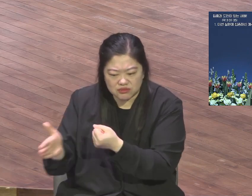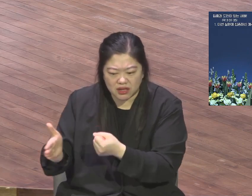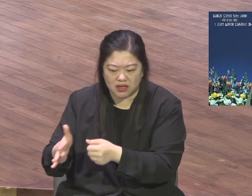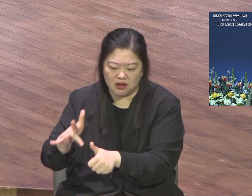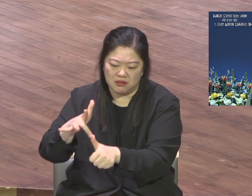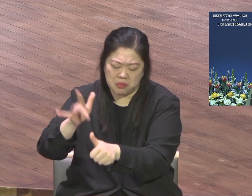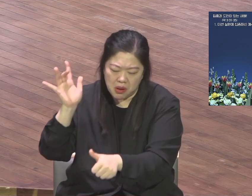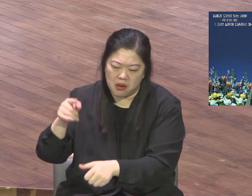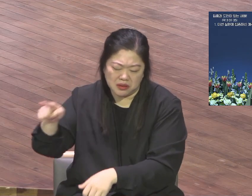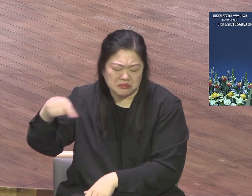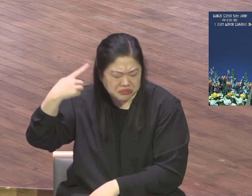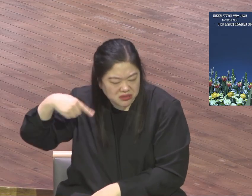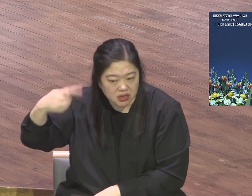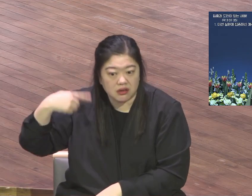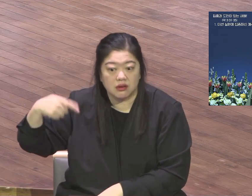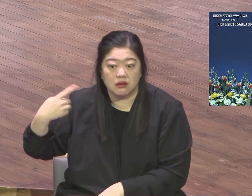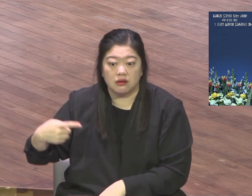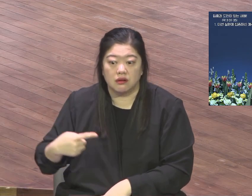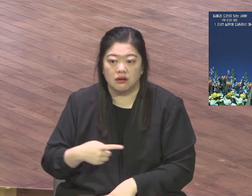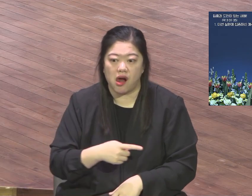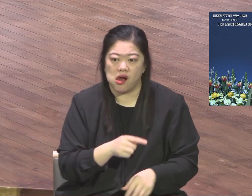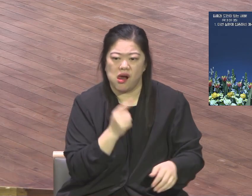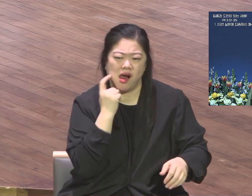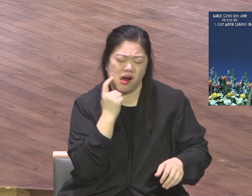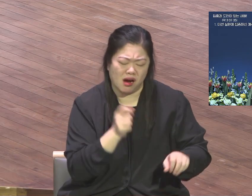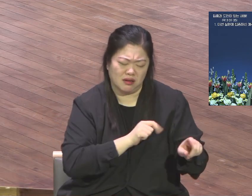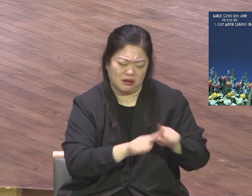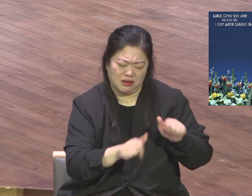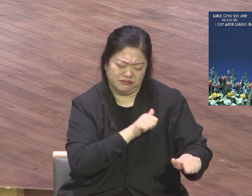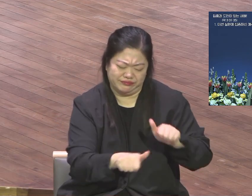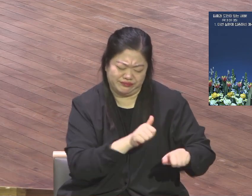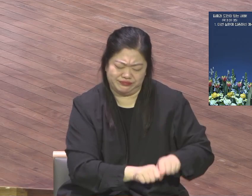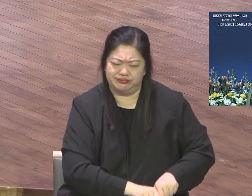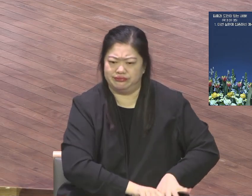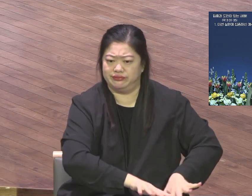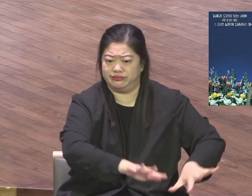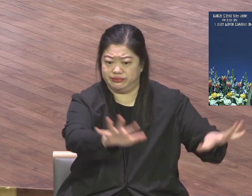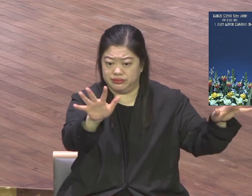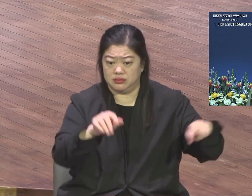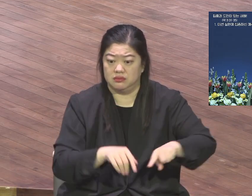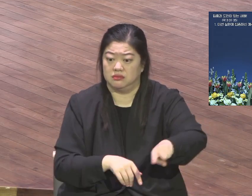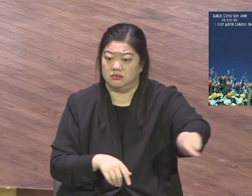저 예수도 미친 사람이다. 라고 소문을 다 퍼뜨렸어요.